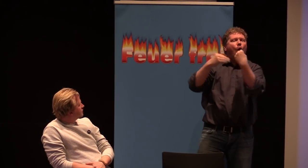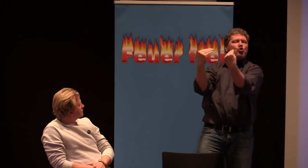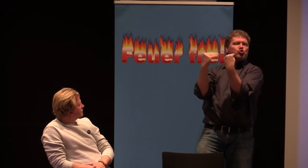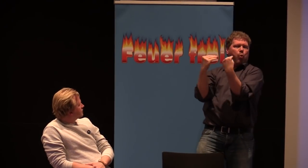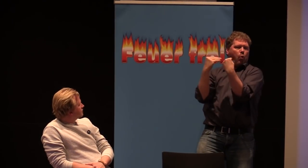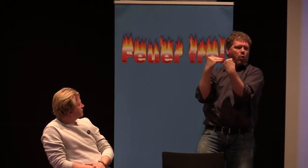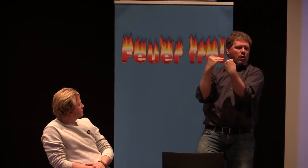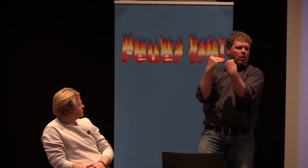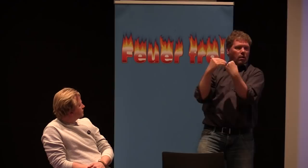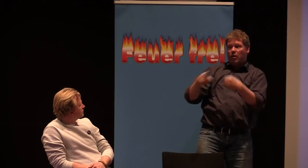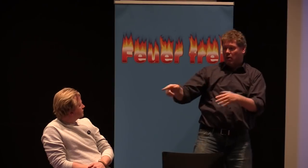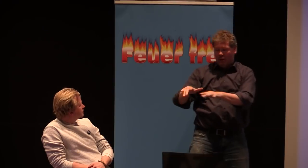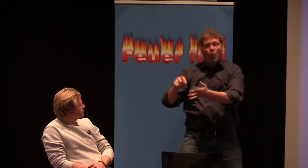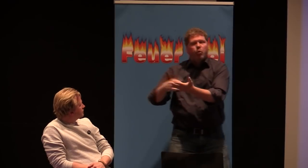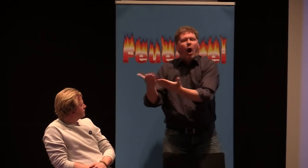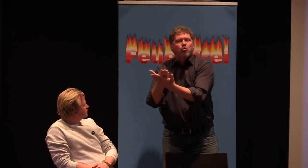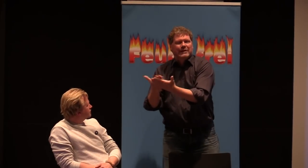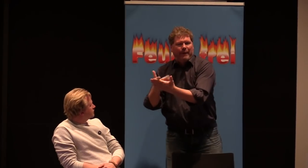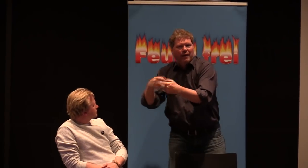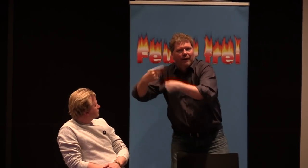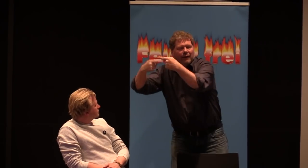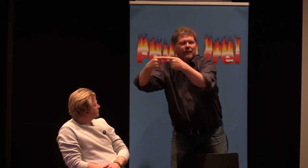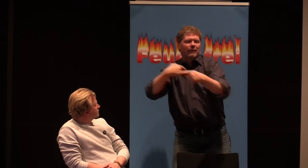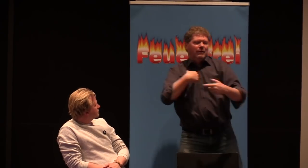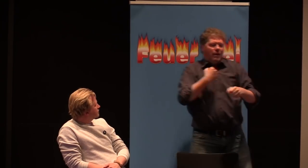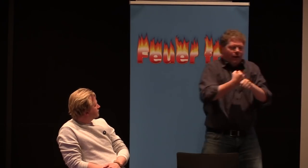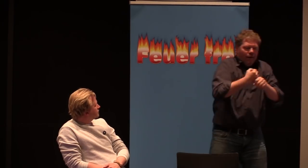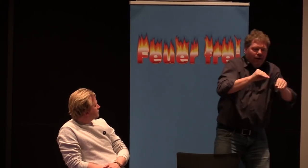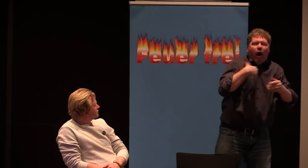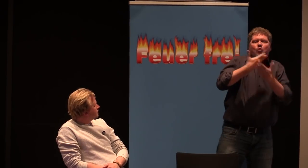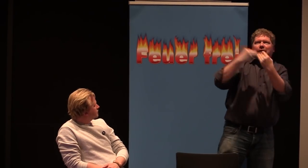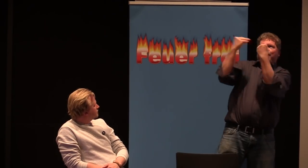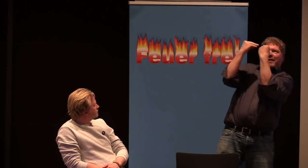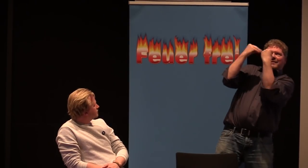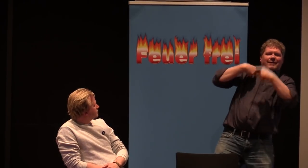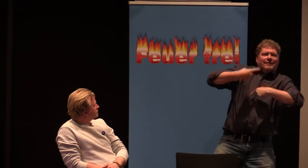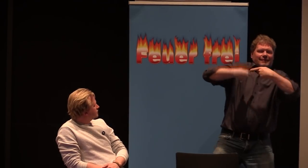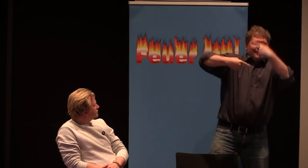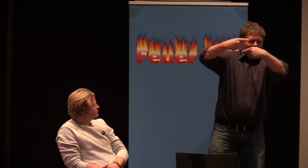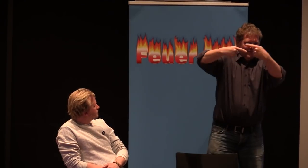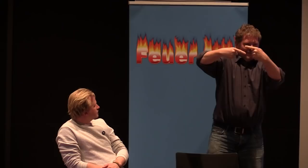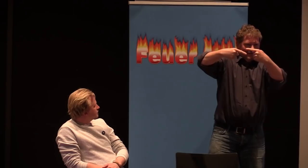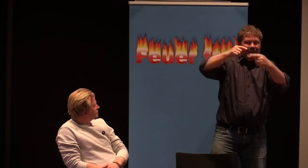Und ich finde halt dieses lebenslange Lernen extrem wichtig, dass man wirklich auch immer lernt